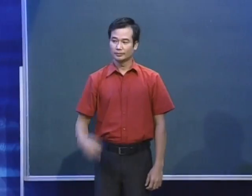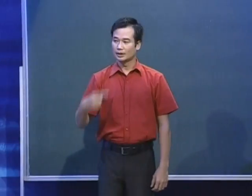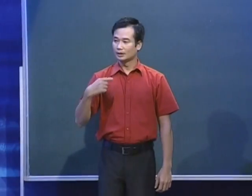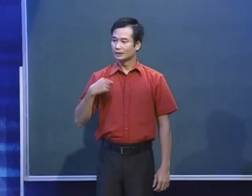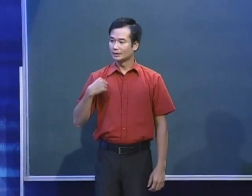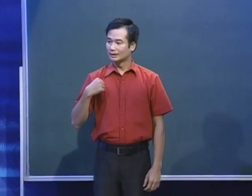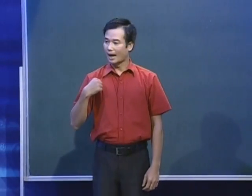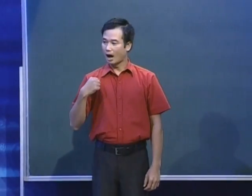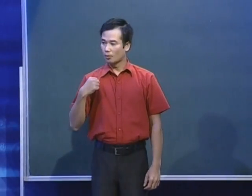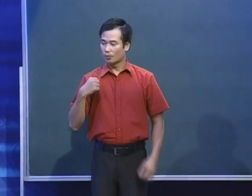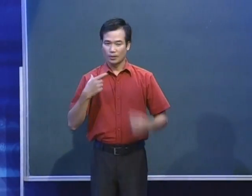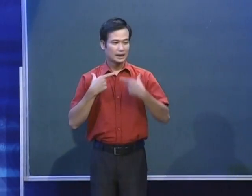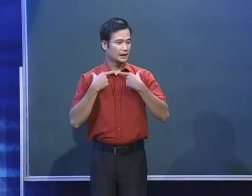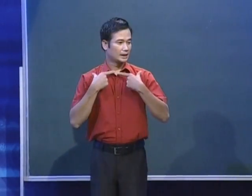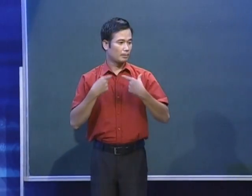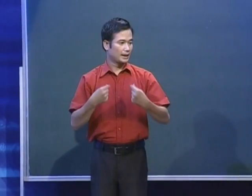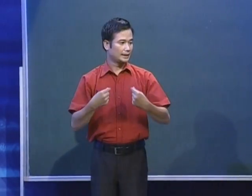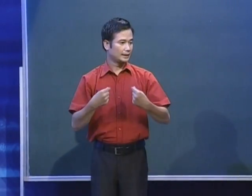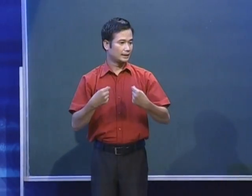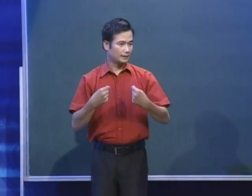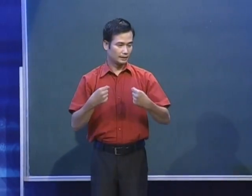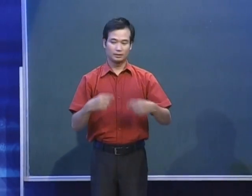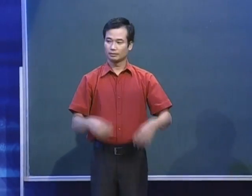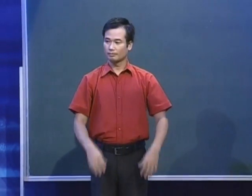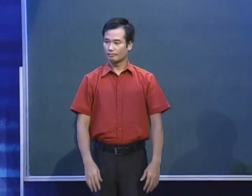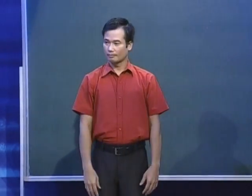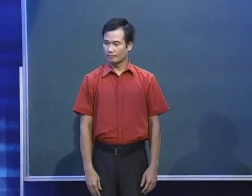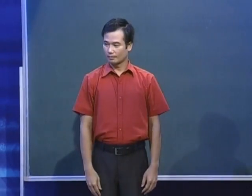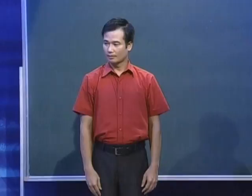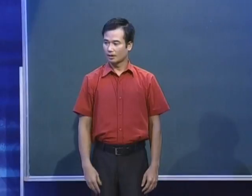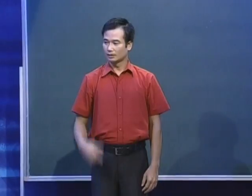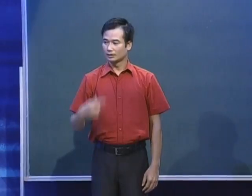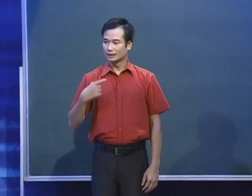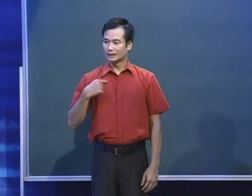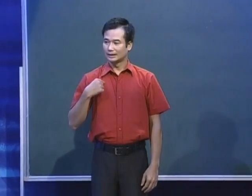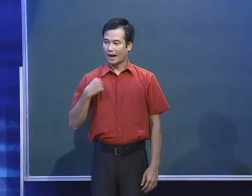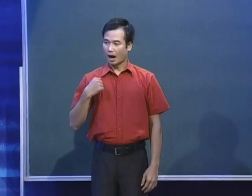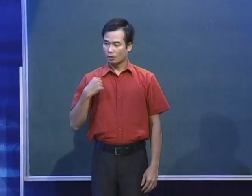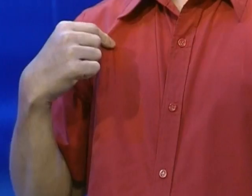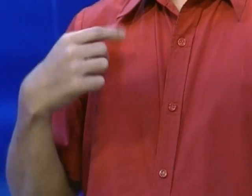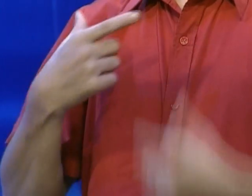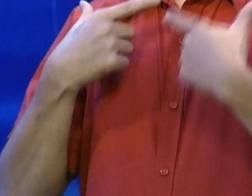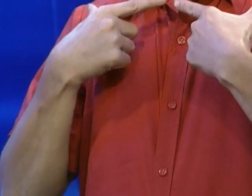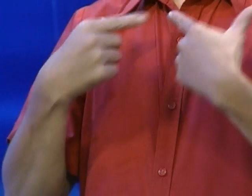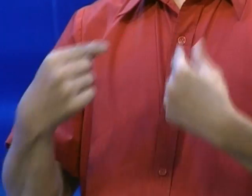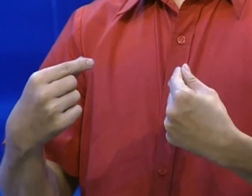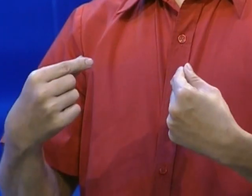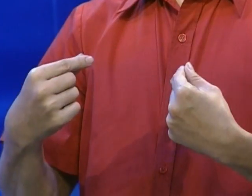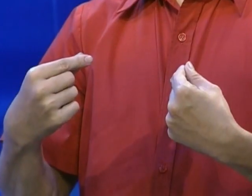Chúng ta cùng học ký hiệu áo sơ mi nhé. Động tác 1, tay phải nắm, ngón cái và ngón trỏ mở ra nắm vào ngực áo, kéo tay nhẹ về phía